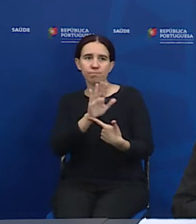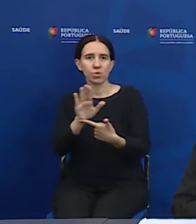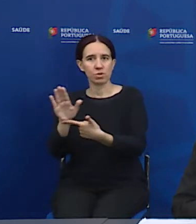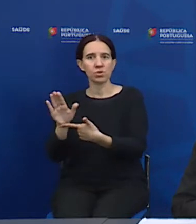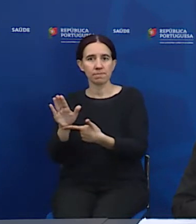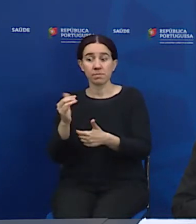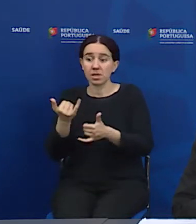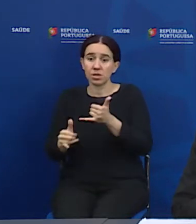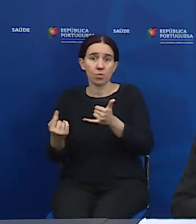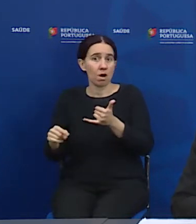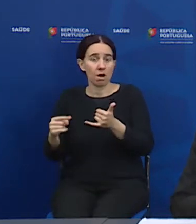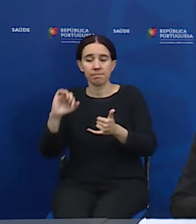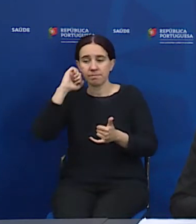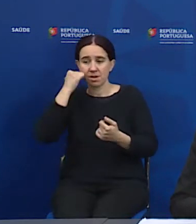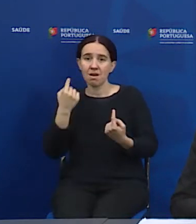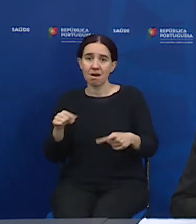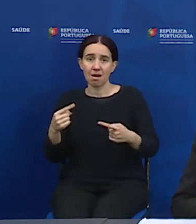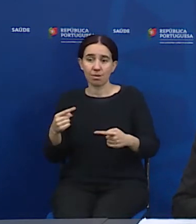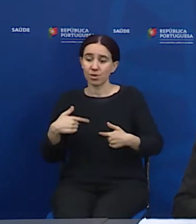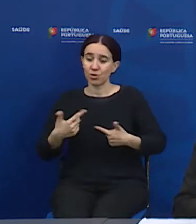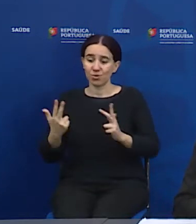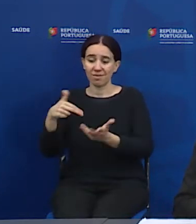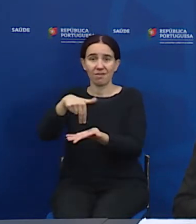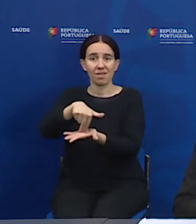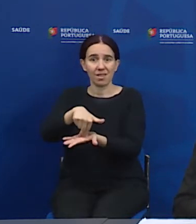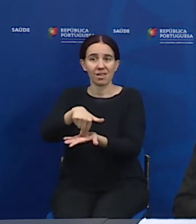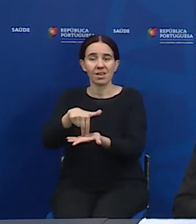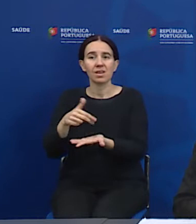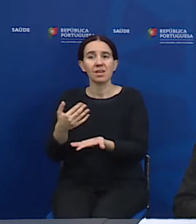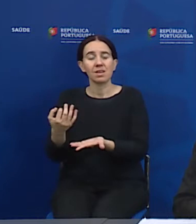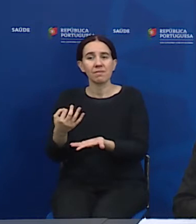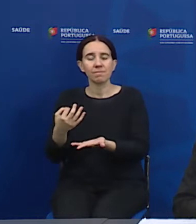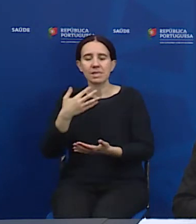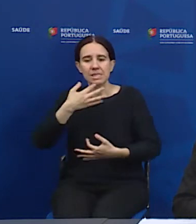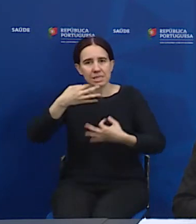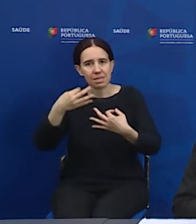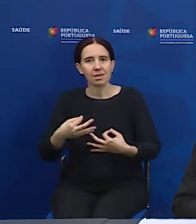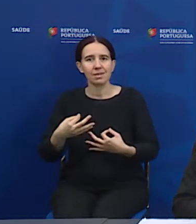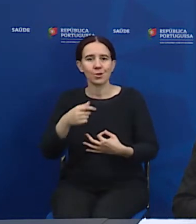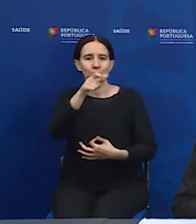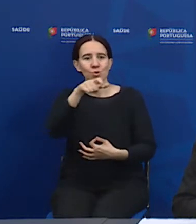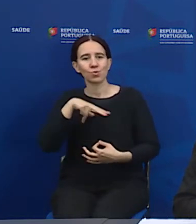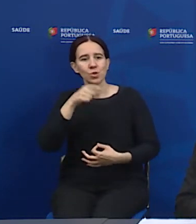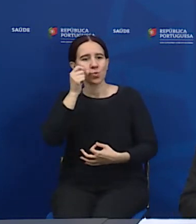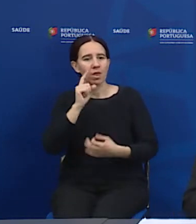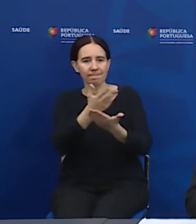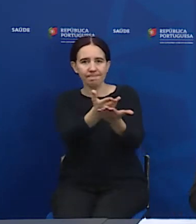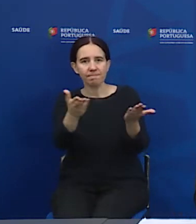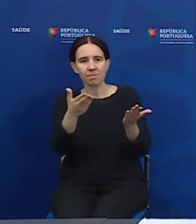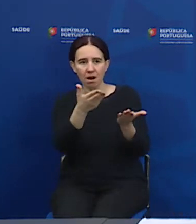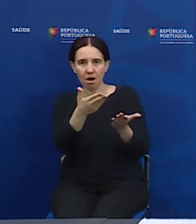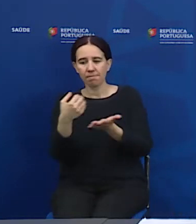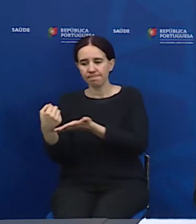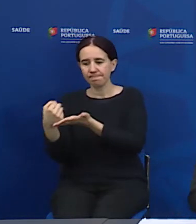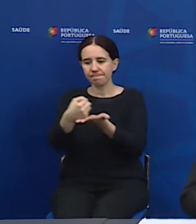mostra que é um risco que é um preço a pagar pela disponibilidade e pela certeza que os portugueses e os portugueses podem ter